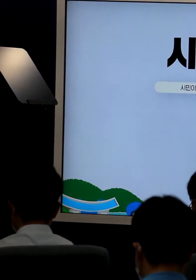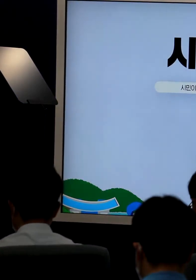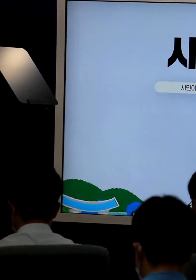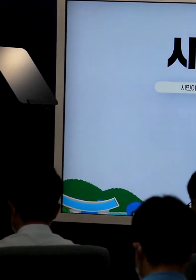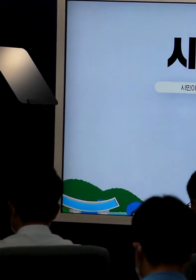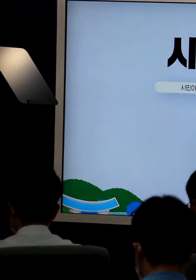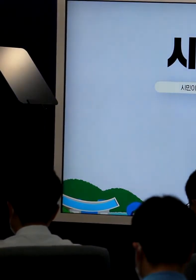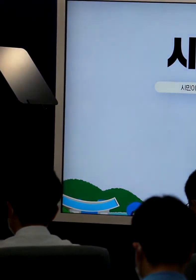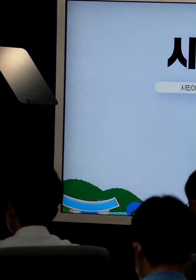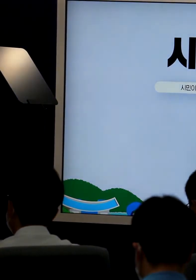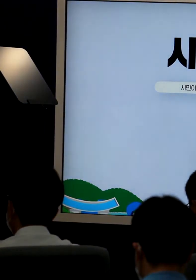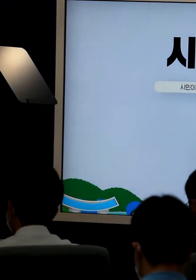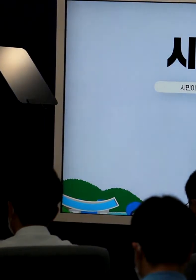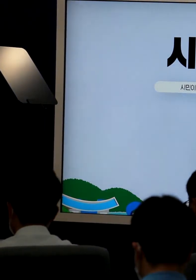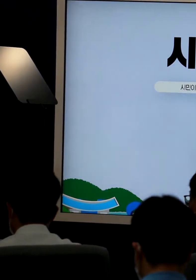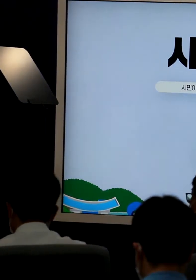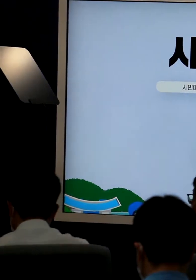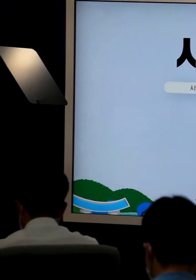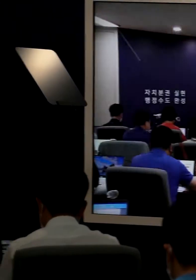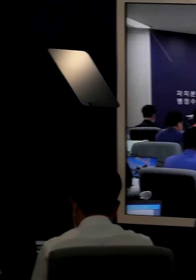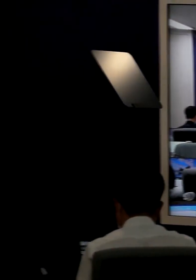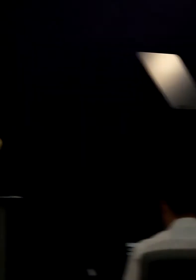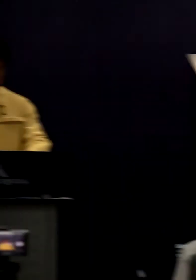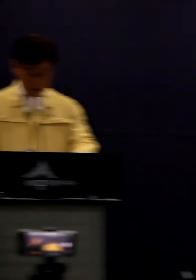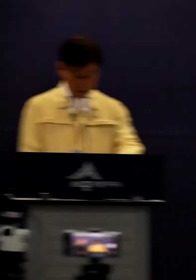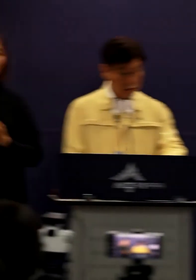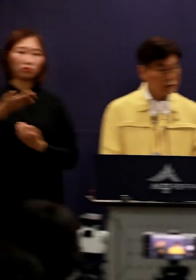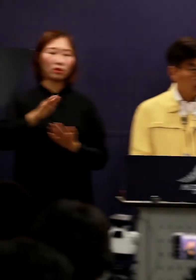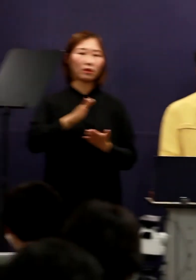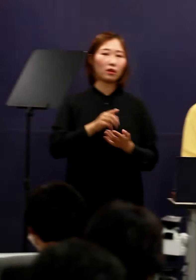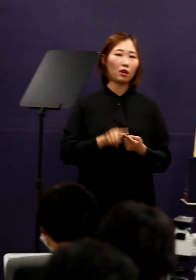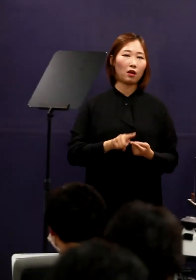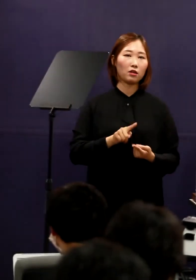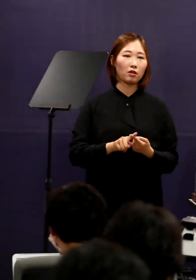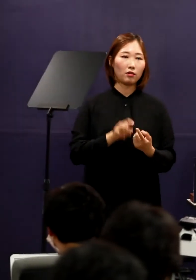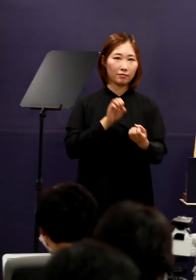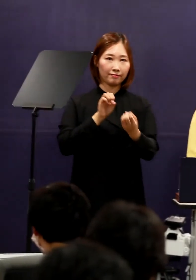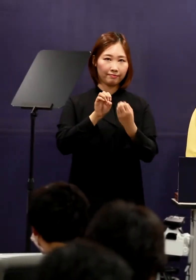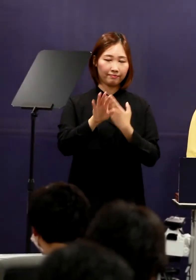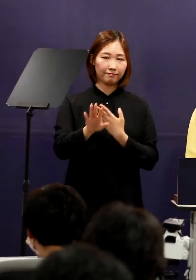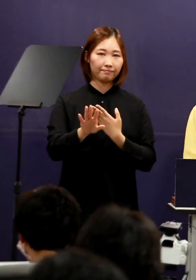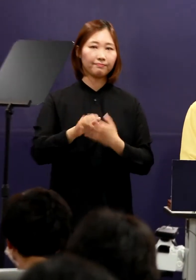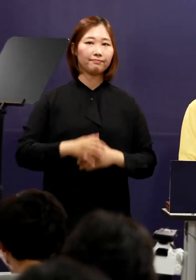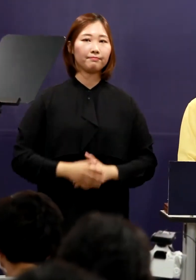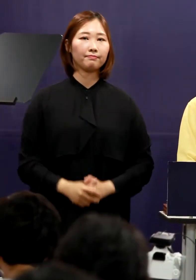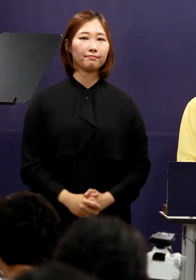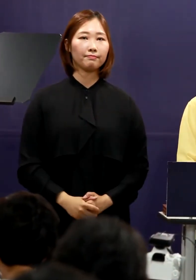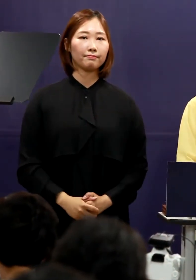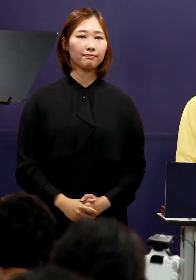네, 주신 질문에 대해서 답을 드리도록 하겠습니다.